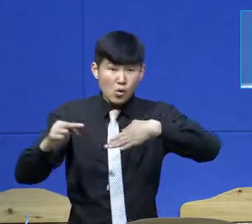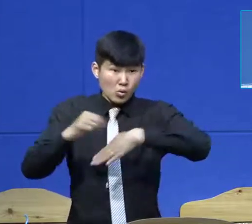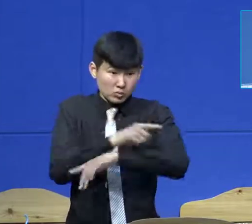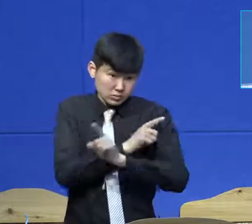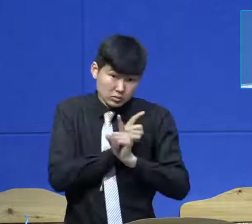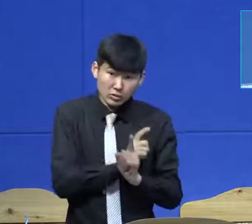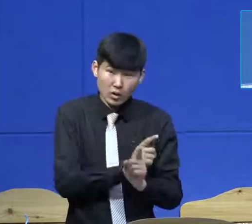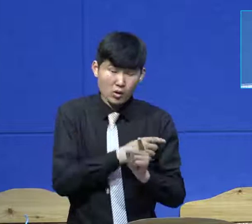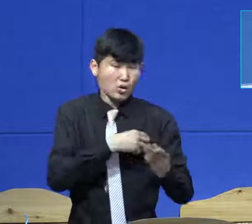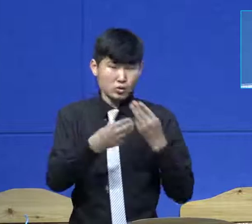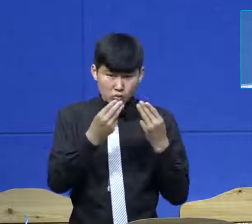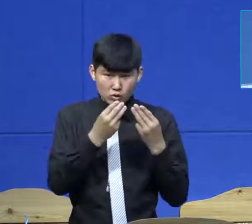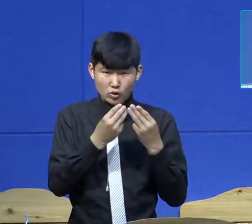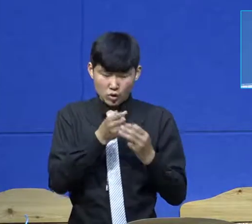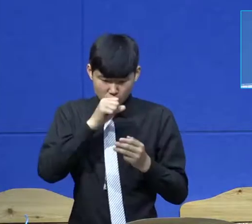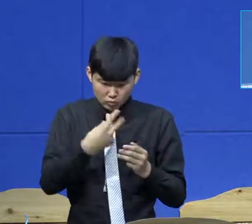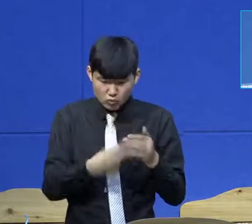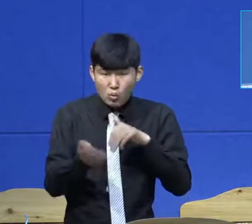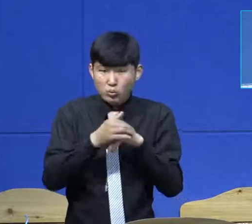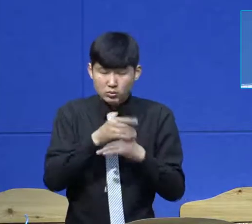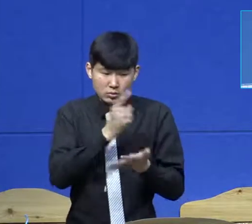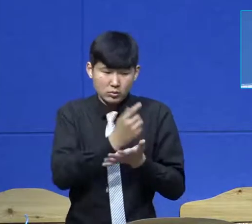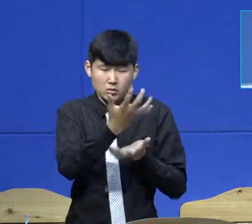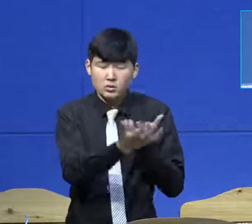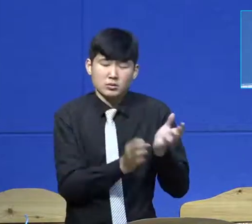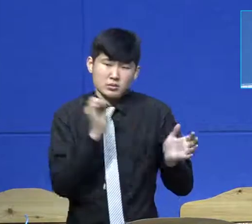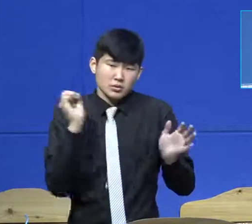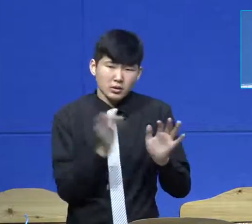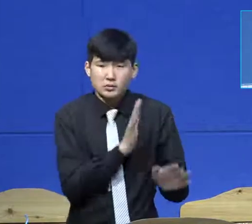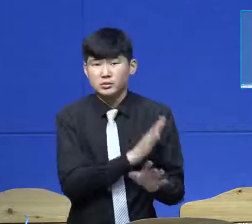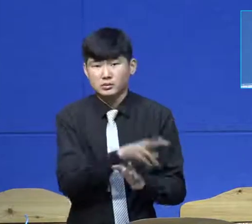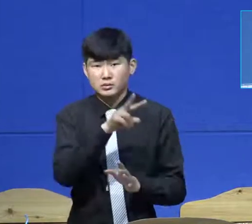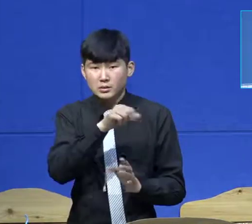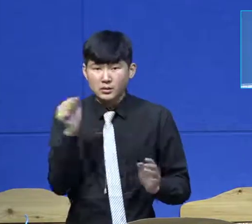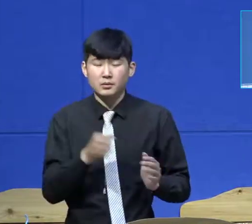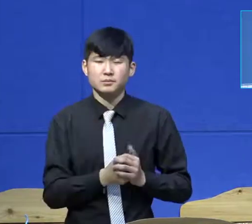Үйлсийнхээ дагуу шүүгдээд хоёр дахь үхэл буюу галт нуурд хаягдлаа.